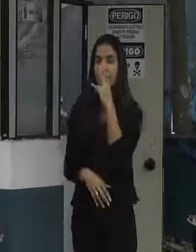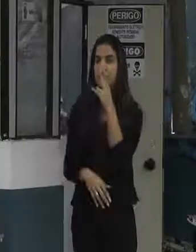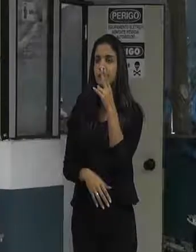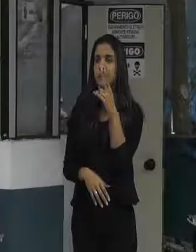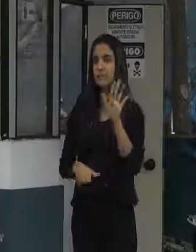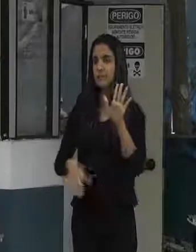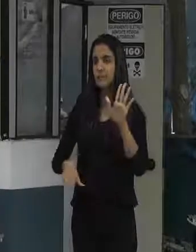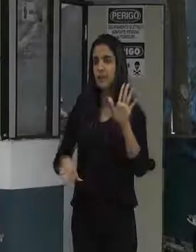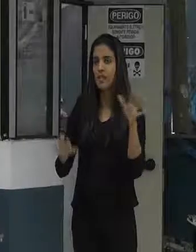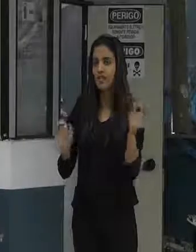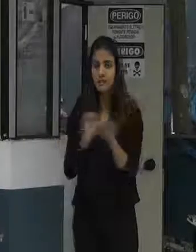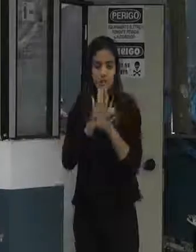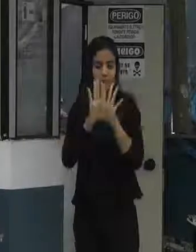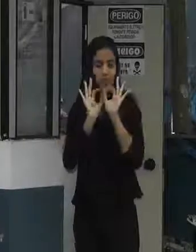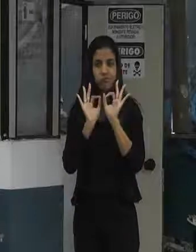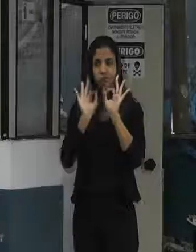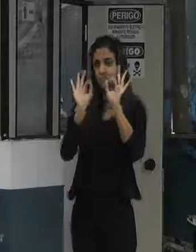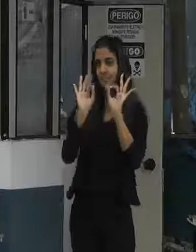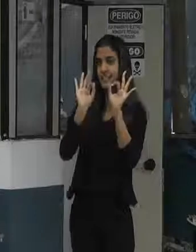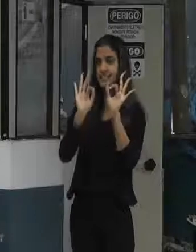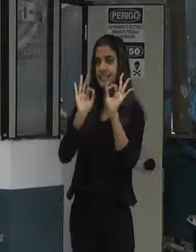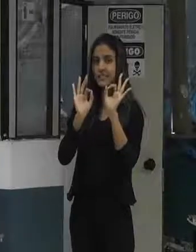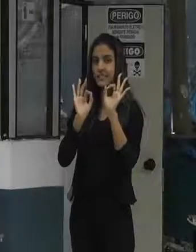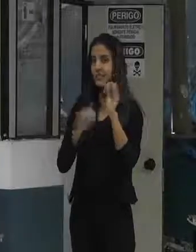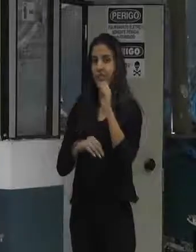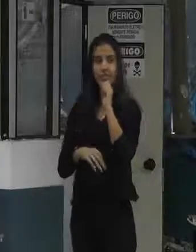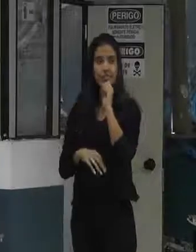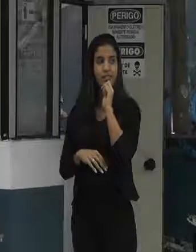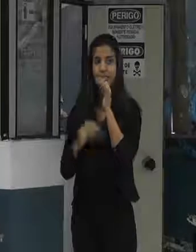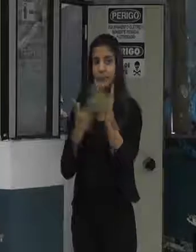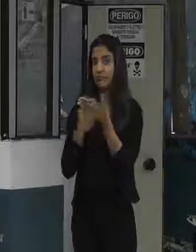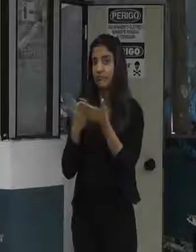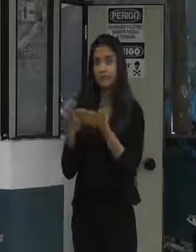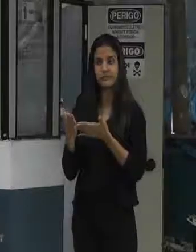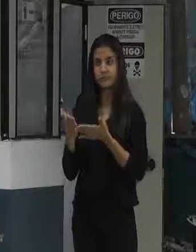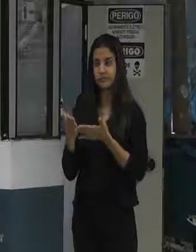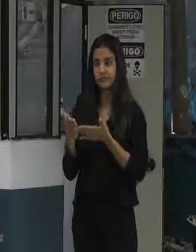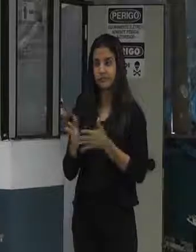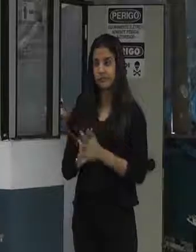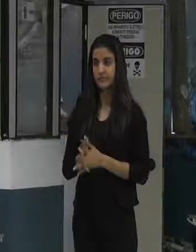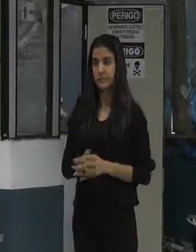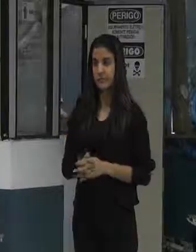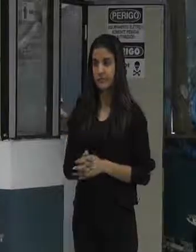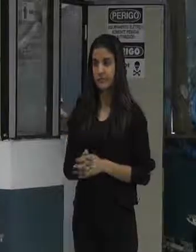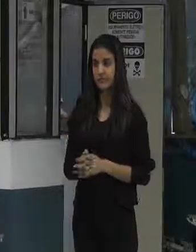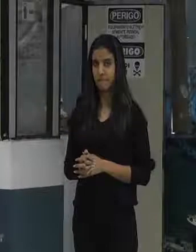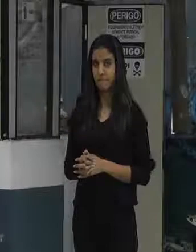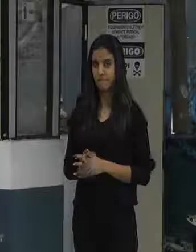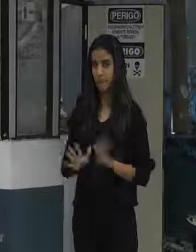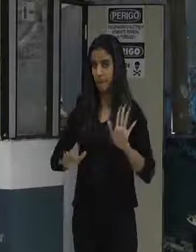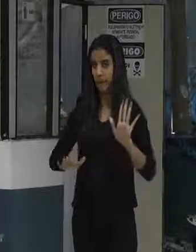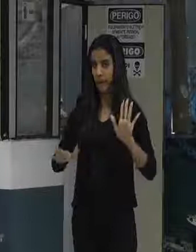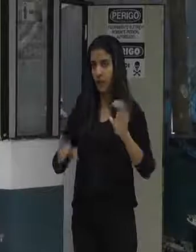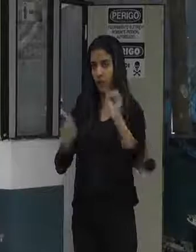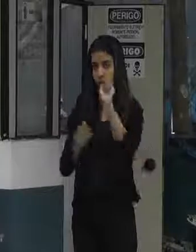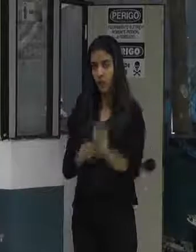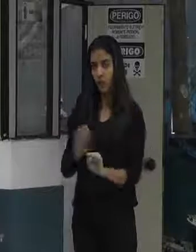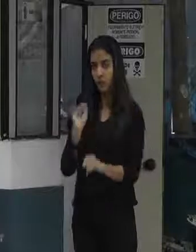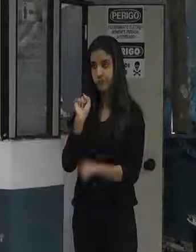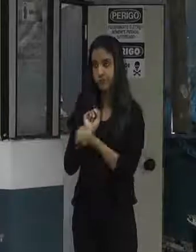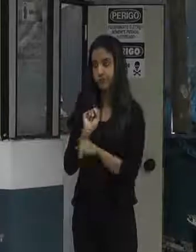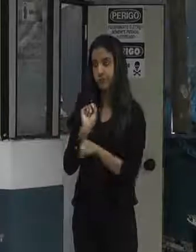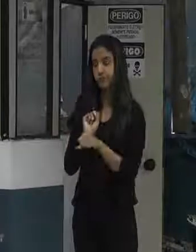estivesse terminada. A Orla Sul ainda está num gargalo. A Orla Sul está interrompida. Um